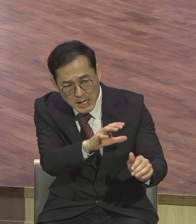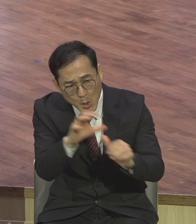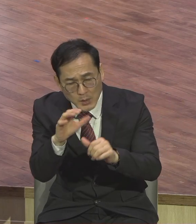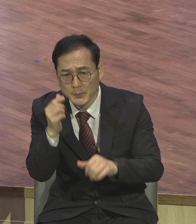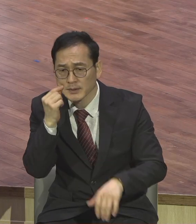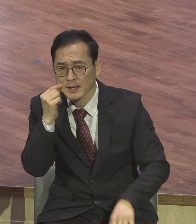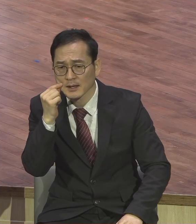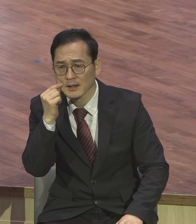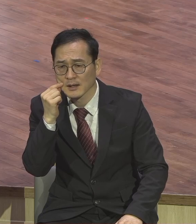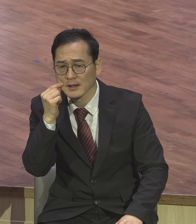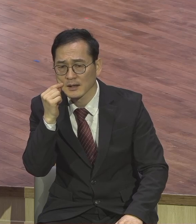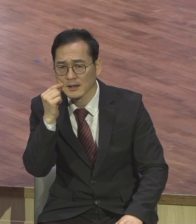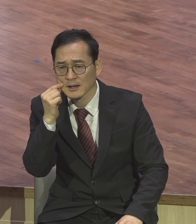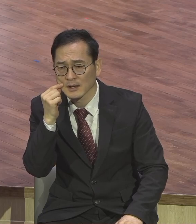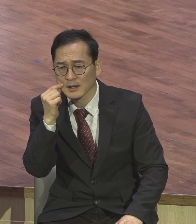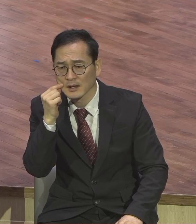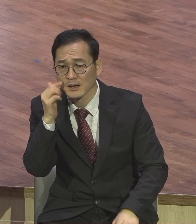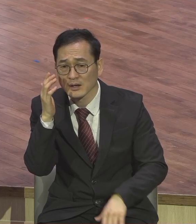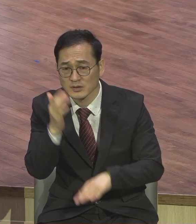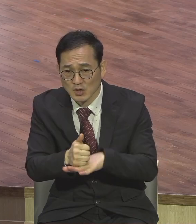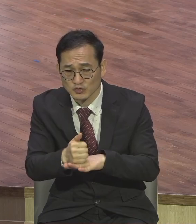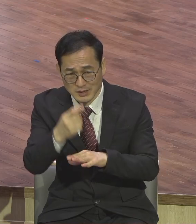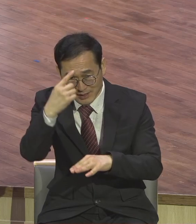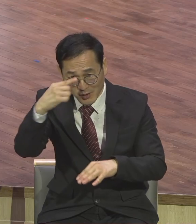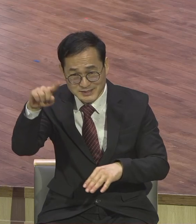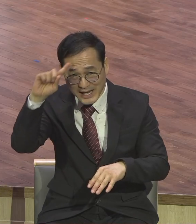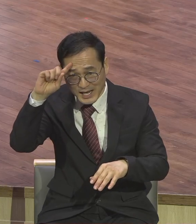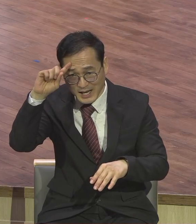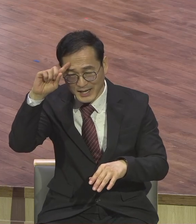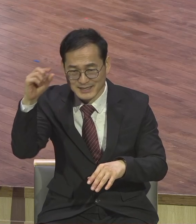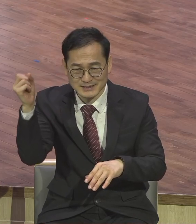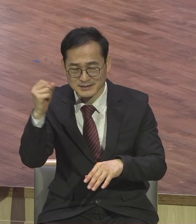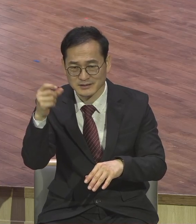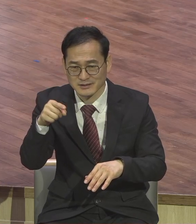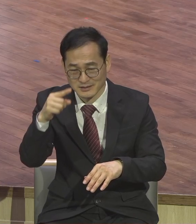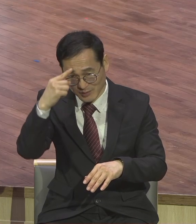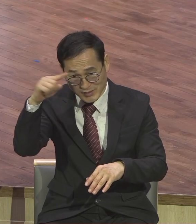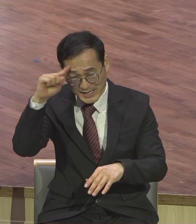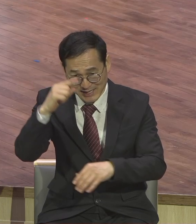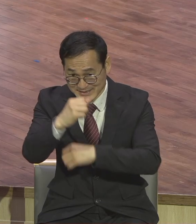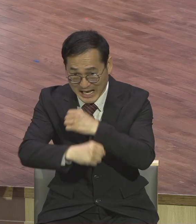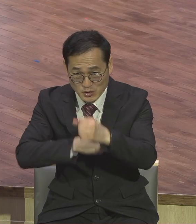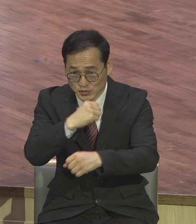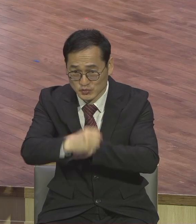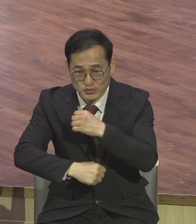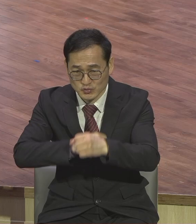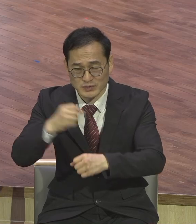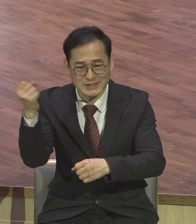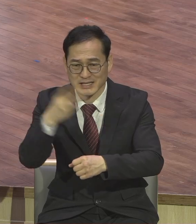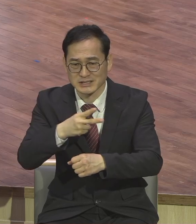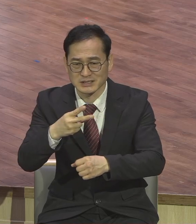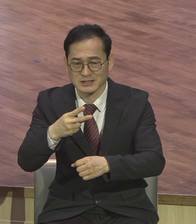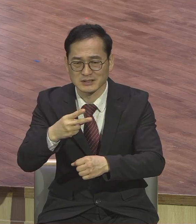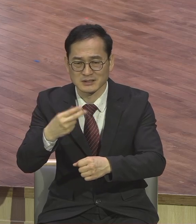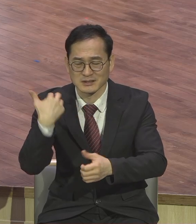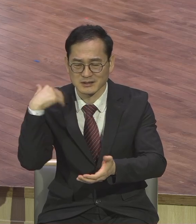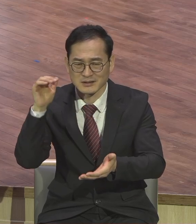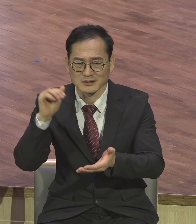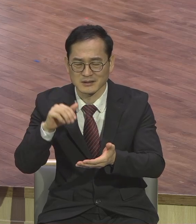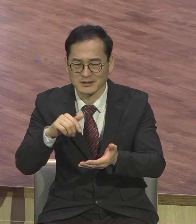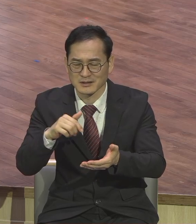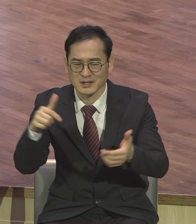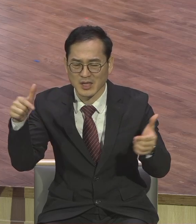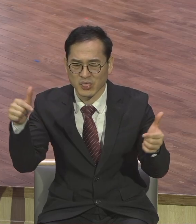러시아의 역사의 비극이 시작되었다라고 말했어요. 자유가 주어졌는데 이걸